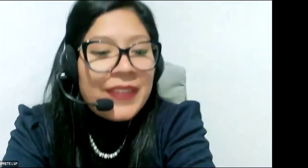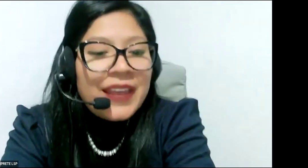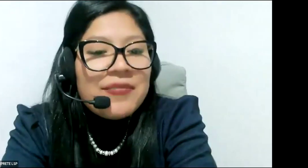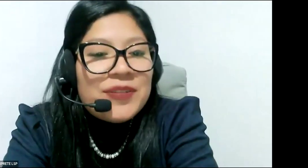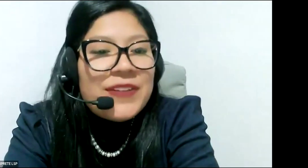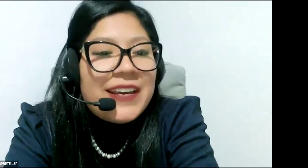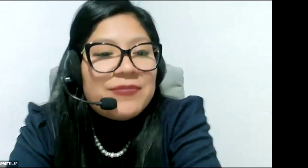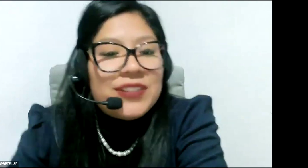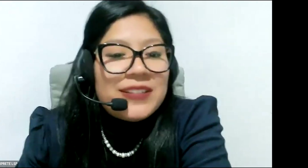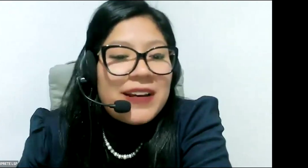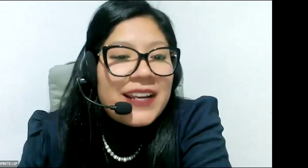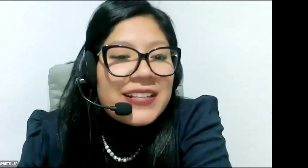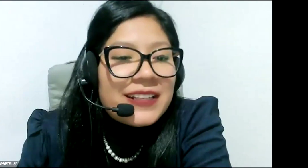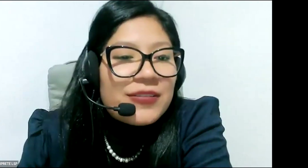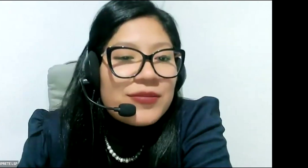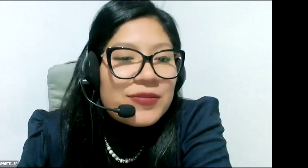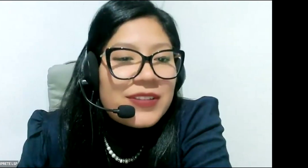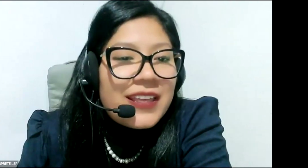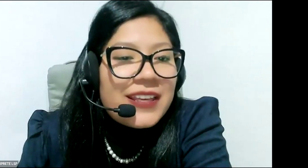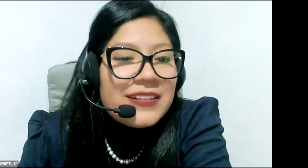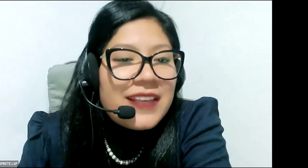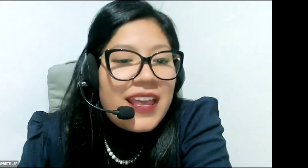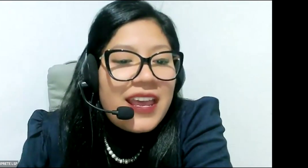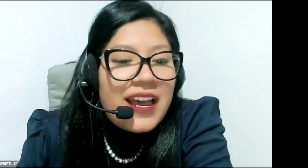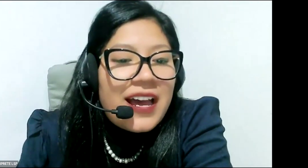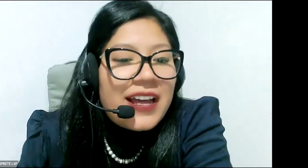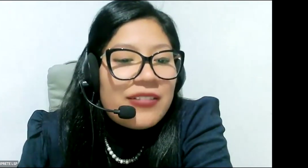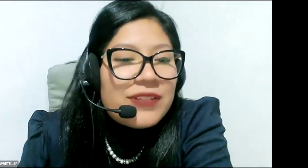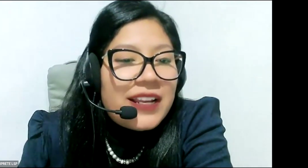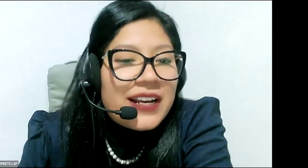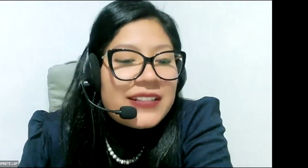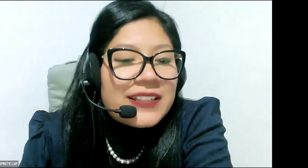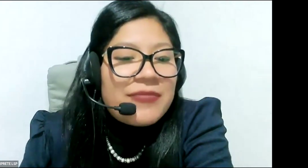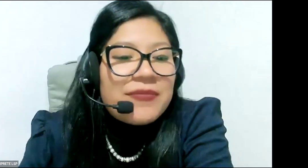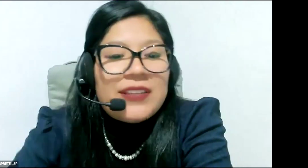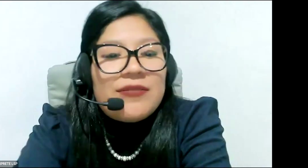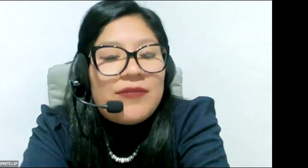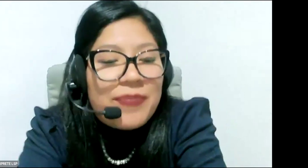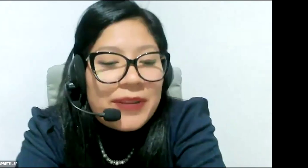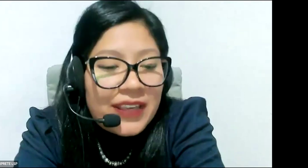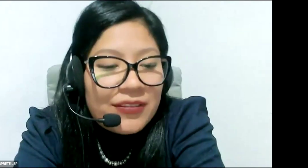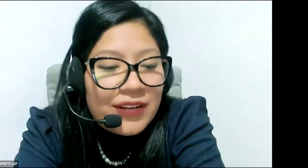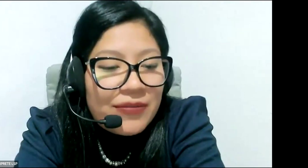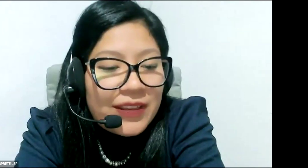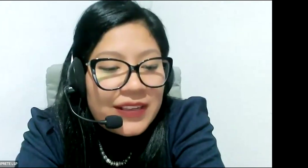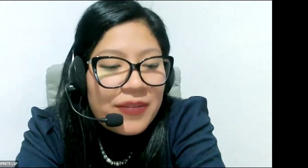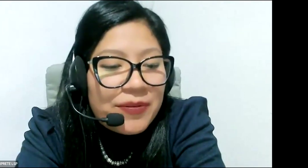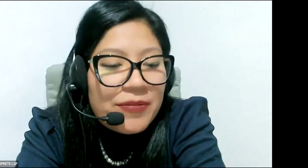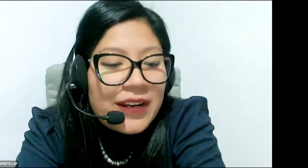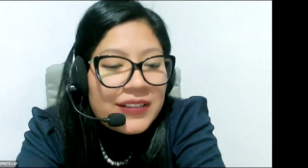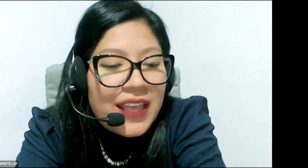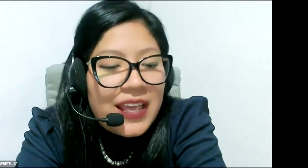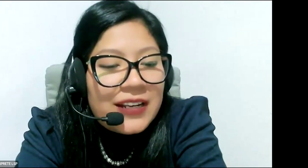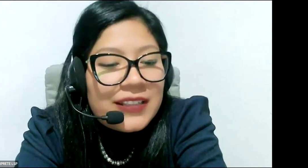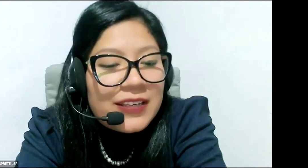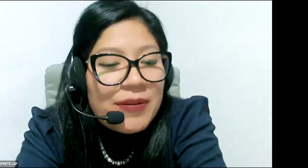evely muy bien Muchísimas gracias a a todos ustedes a cada una de las clases que han venido aprendiendo lengua de señas